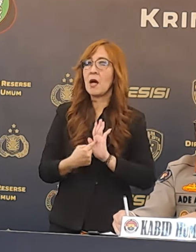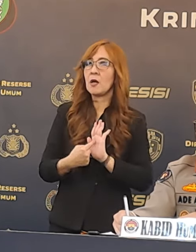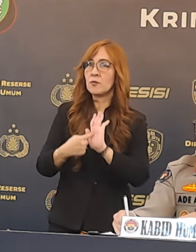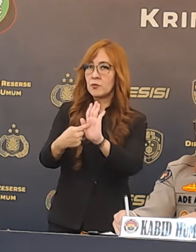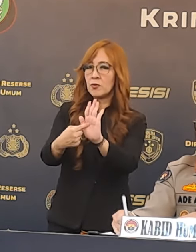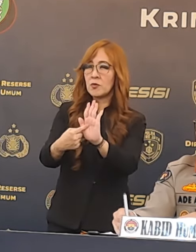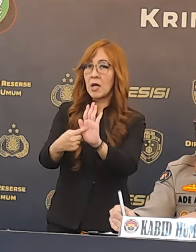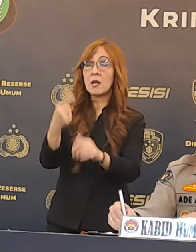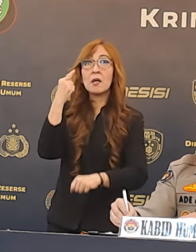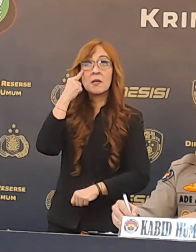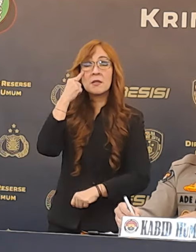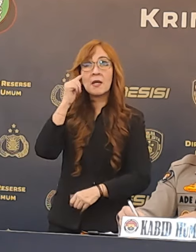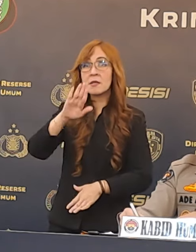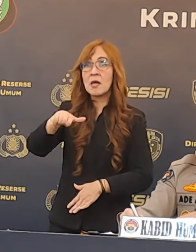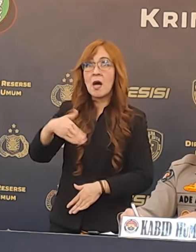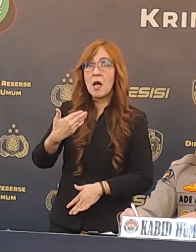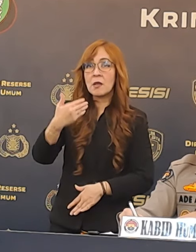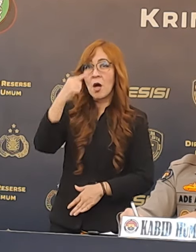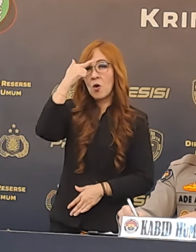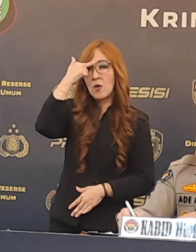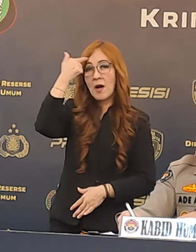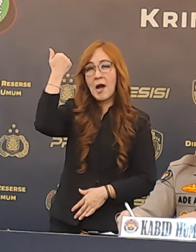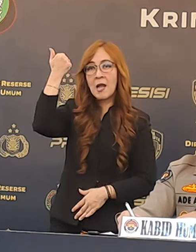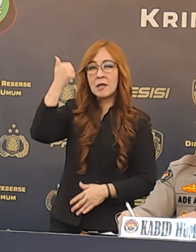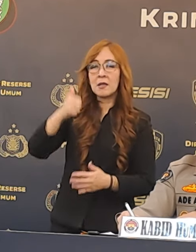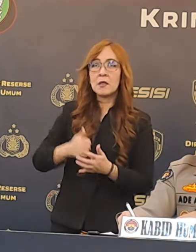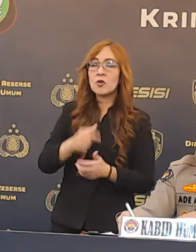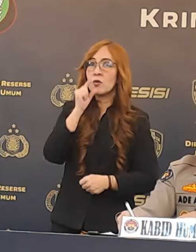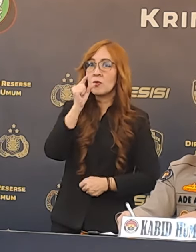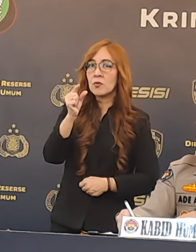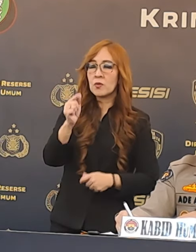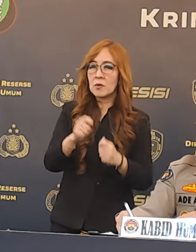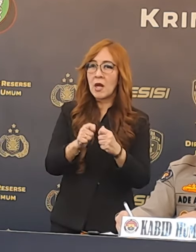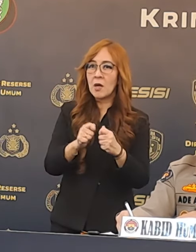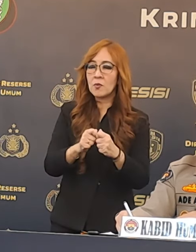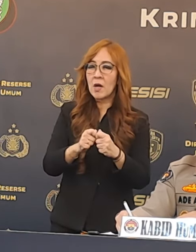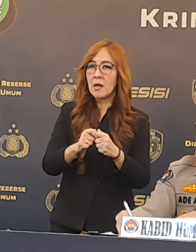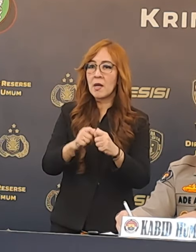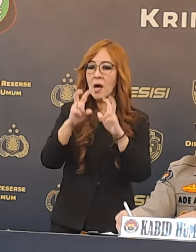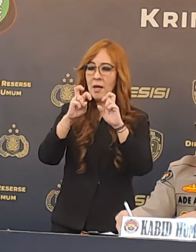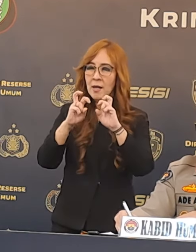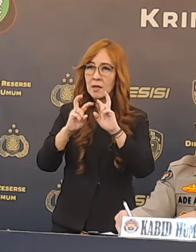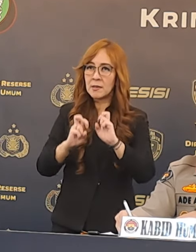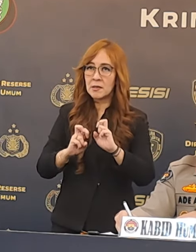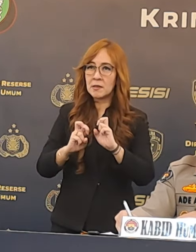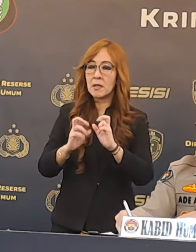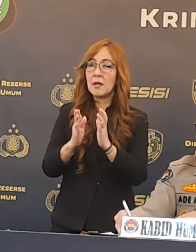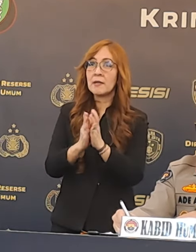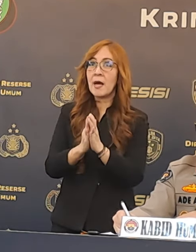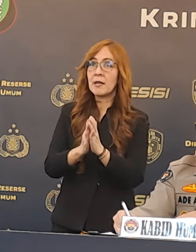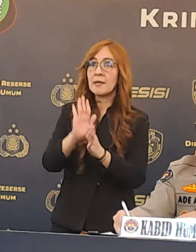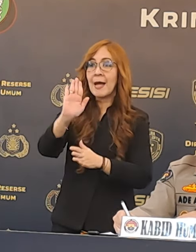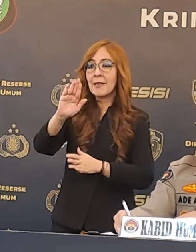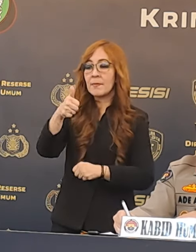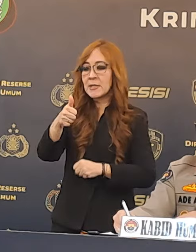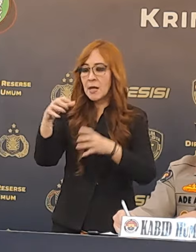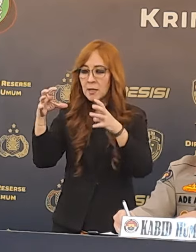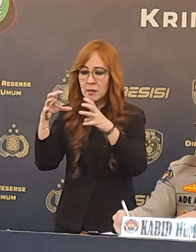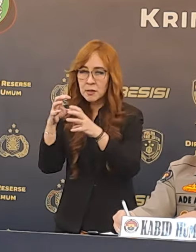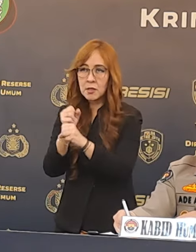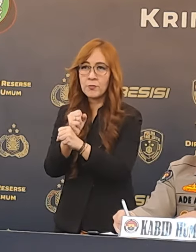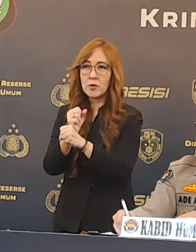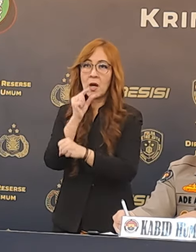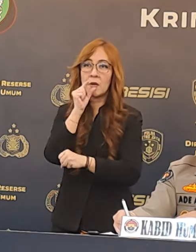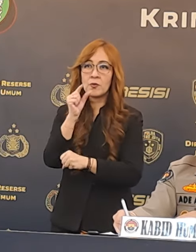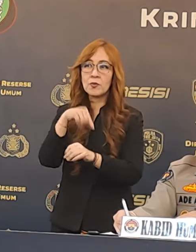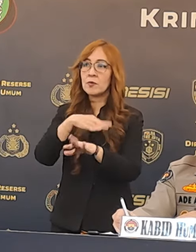para saksi maupun kepada ahli untuk dilakukan analisis dan nanti apa disimpulkan oleh